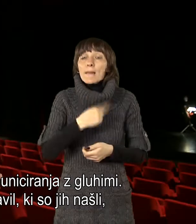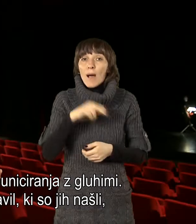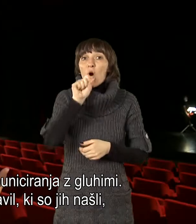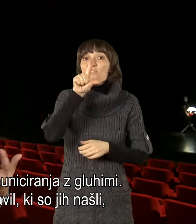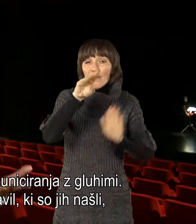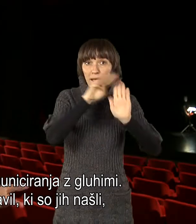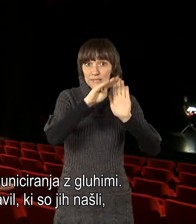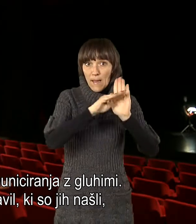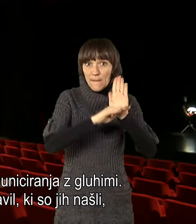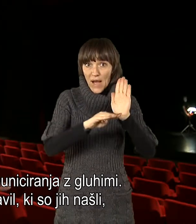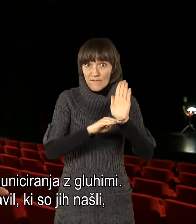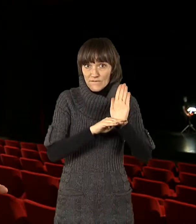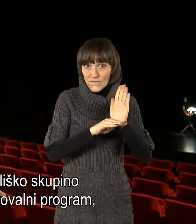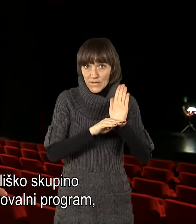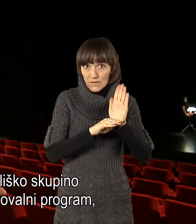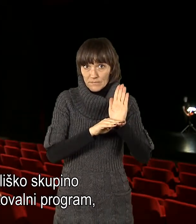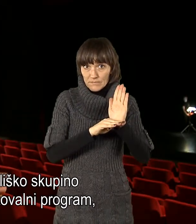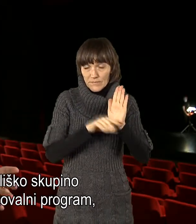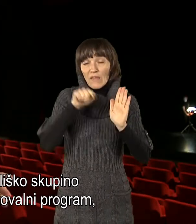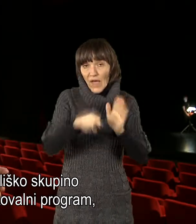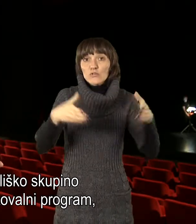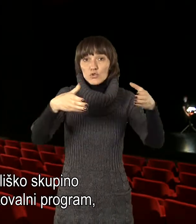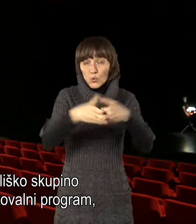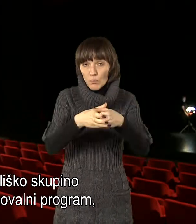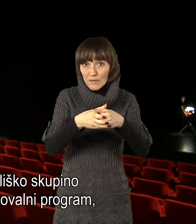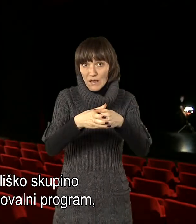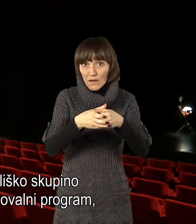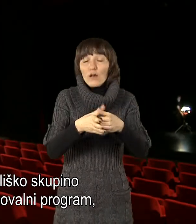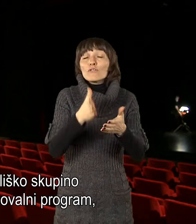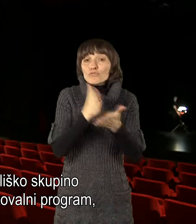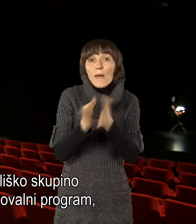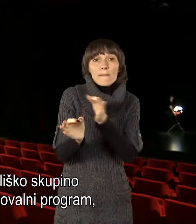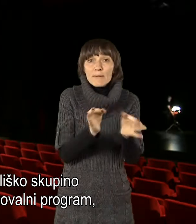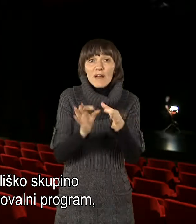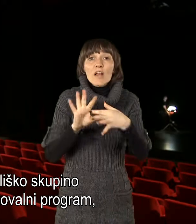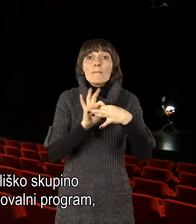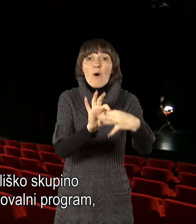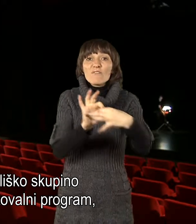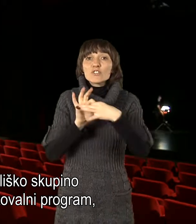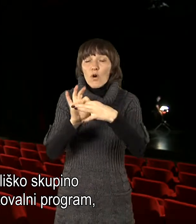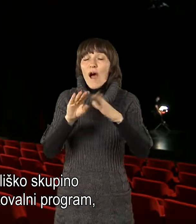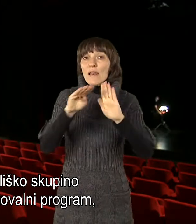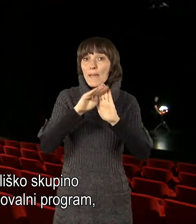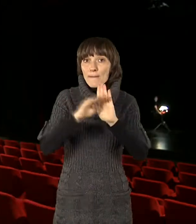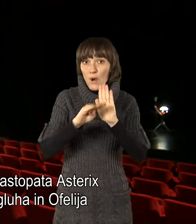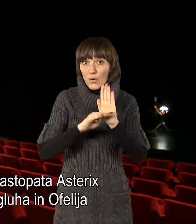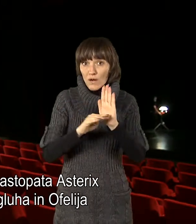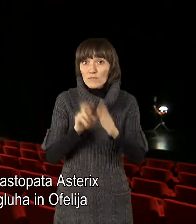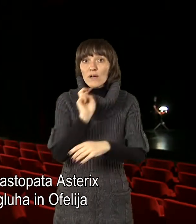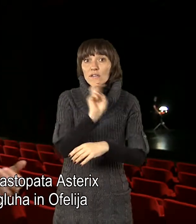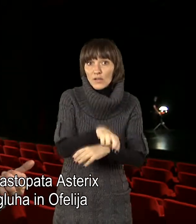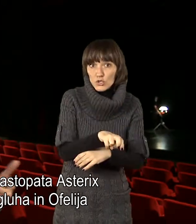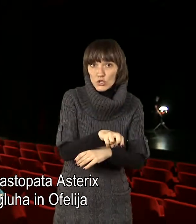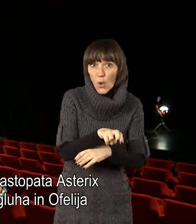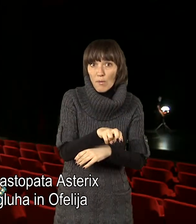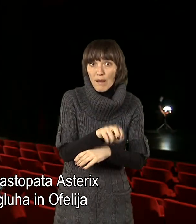12 pravil, ki so jih našli v tej skupini, smo z gledališko skupino pripravili povezovalni program, v katerem sta